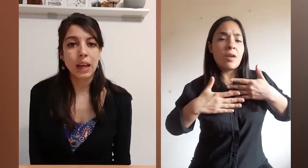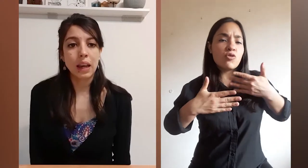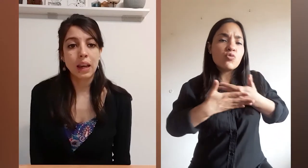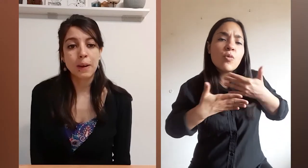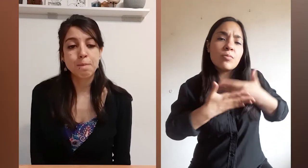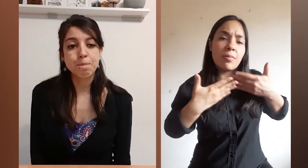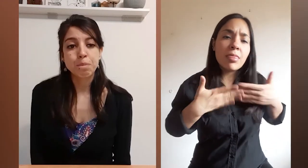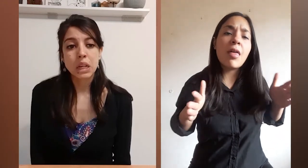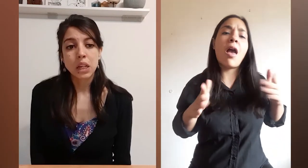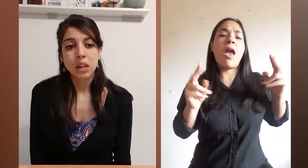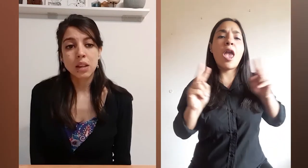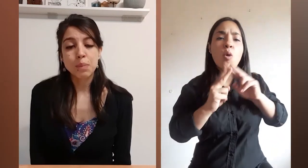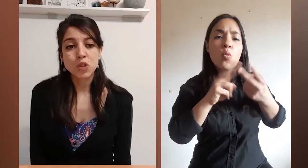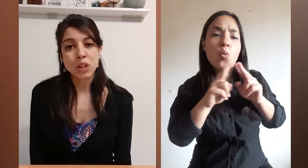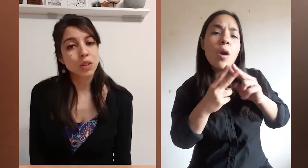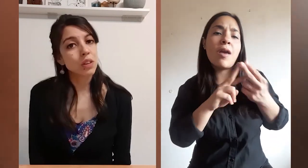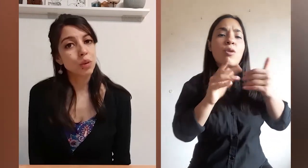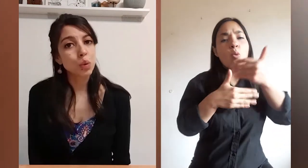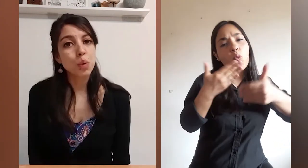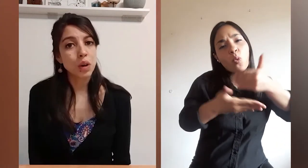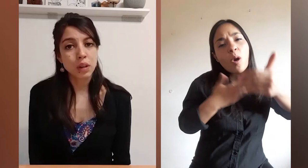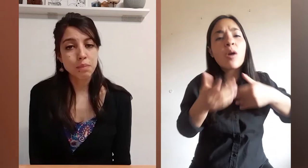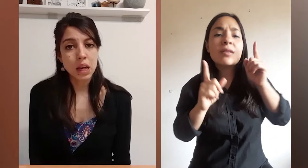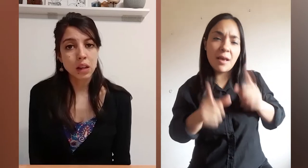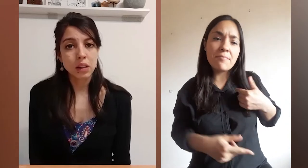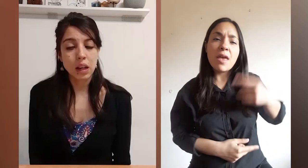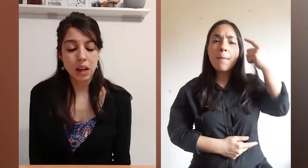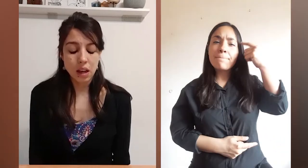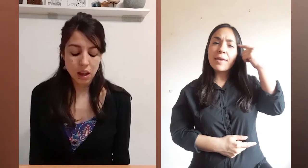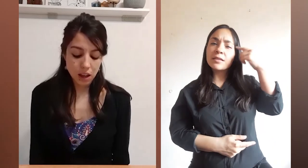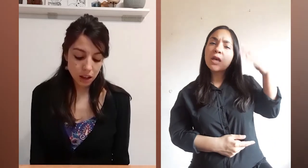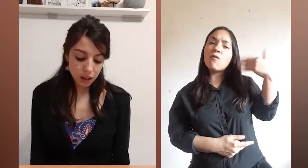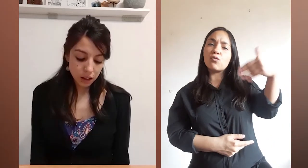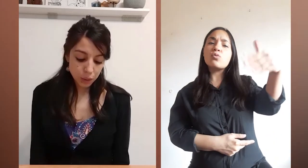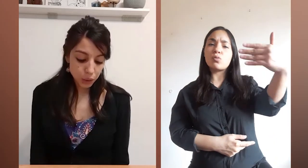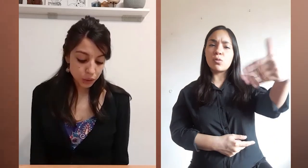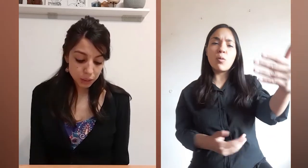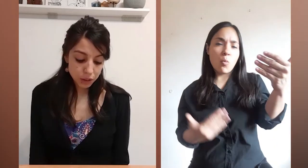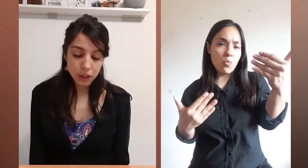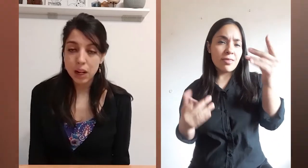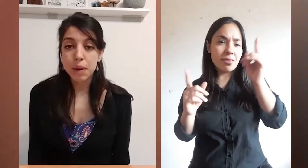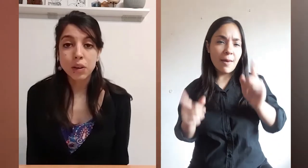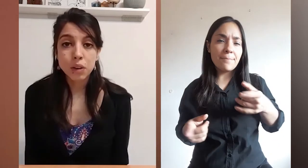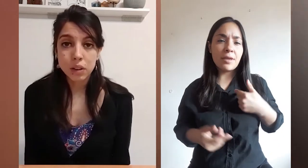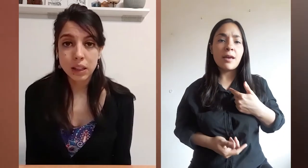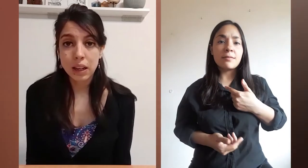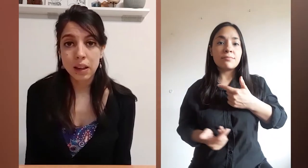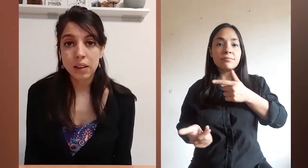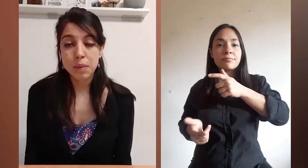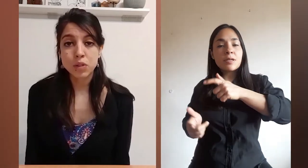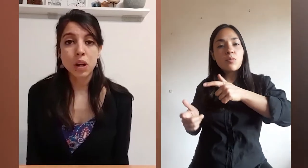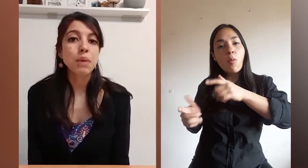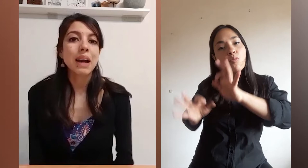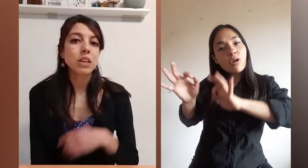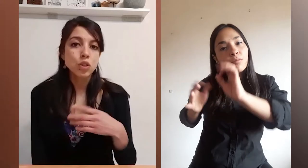lúdico y de proyección de futuro también, que bueno, que vino de la mano